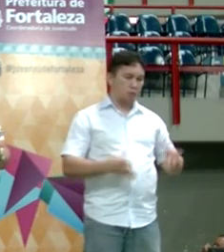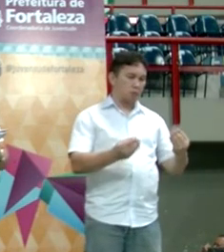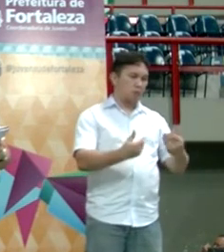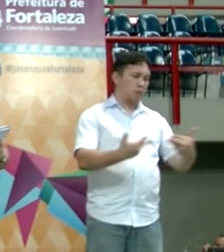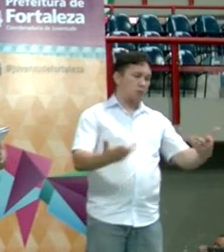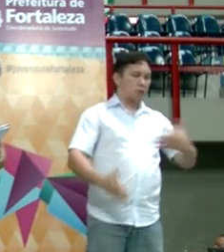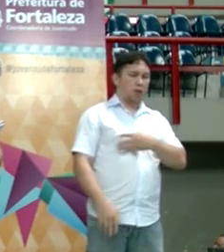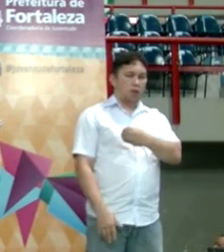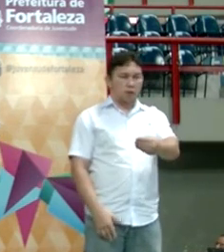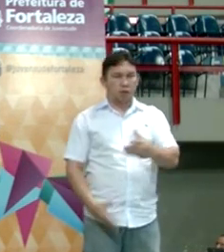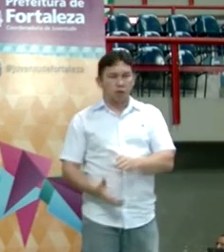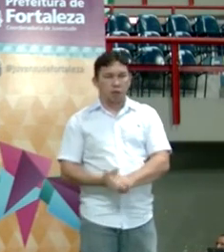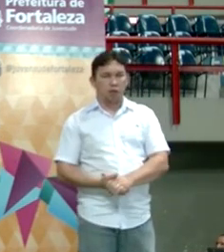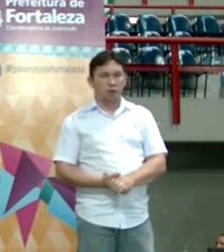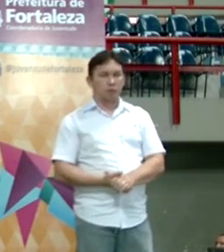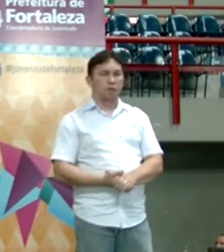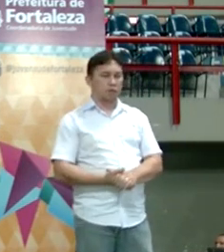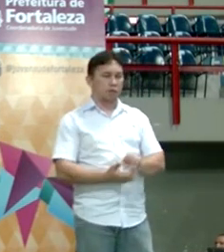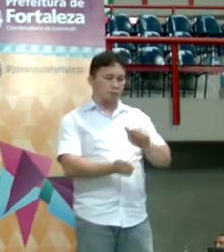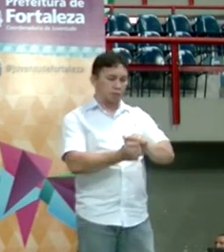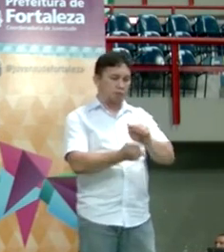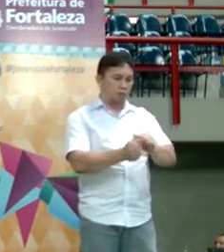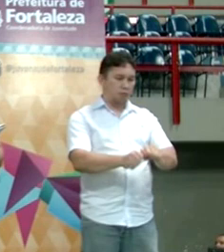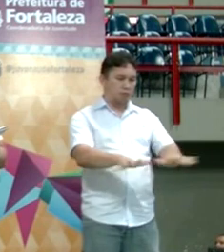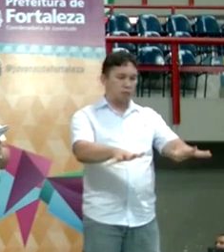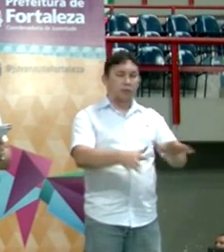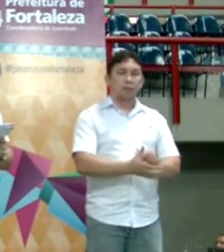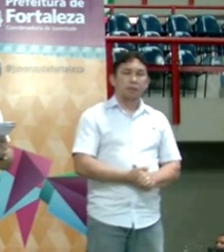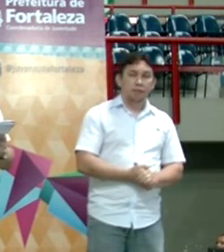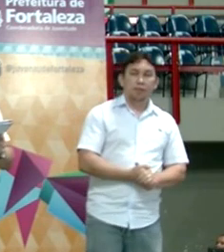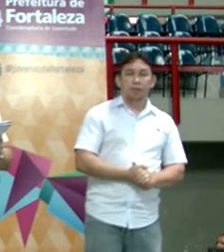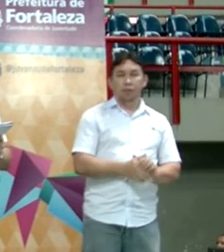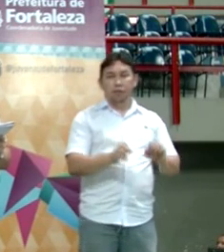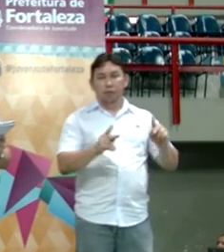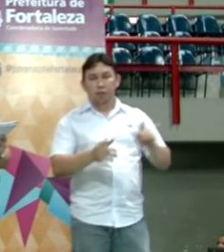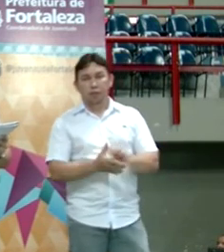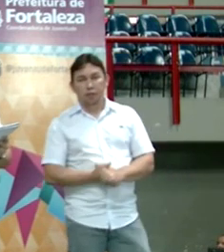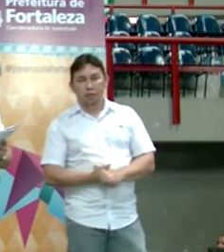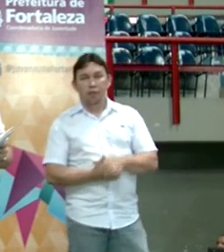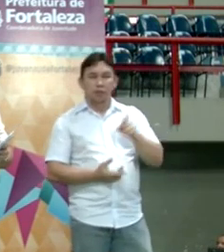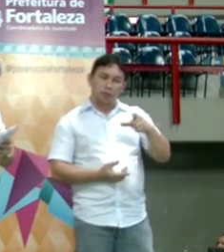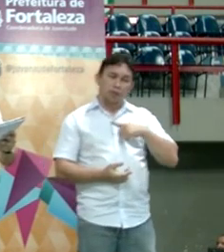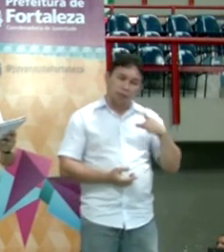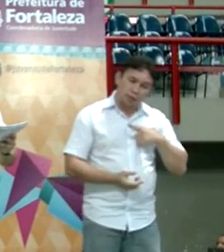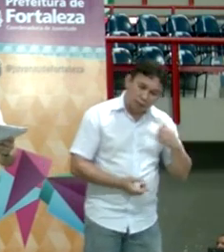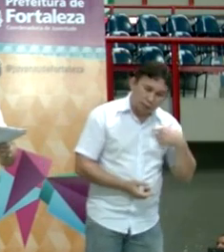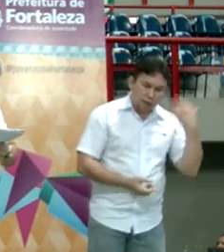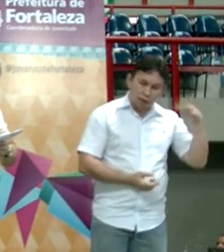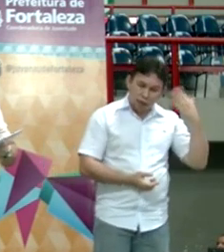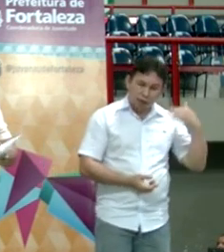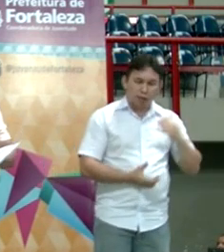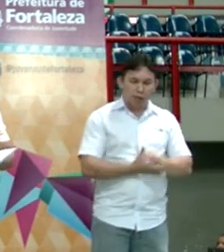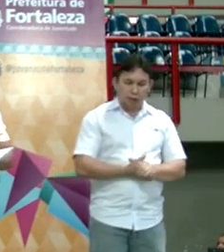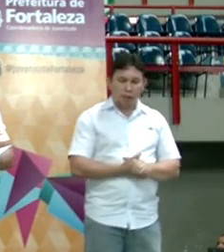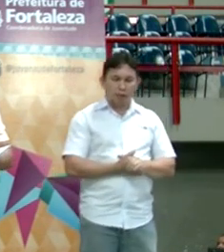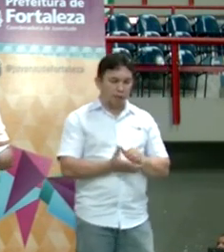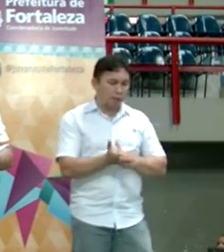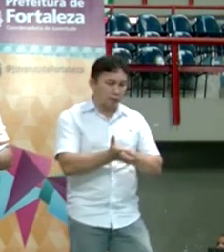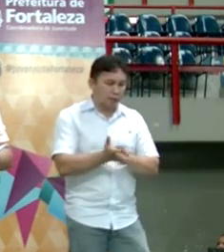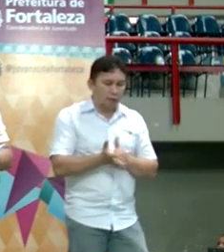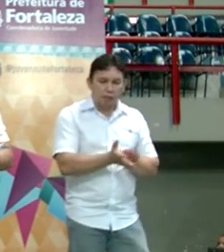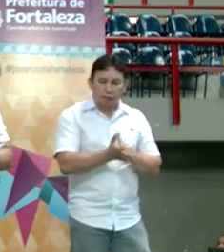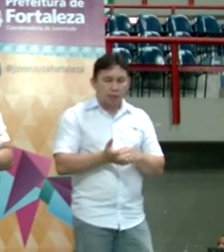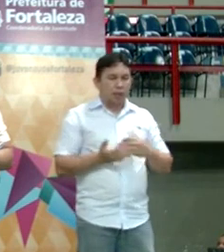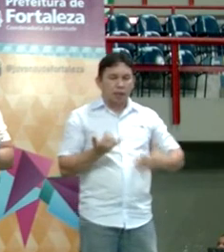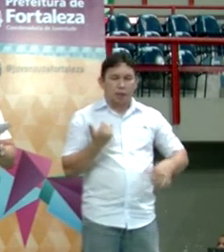bocado de menino, tá certo? Procriador, beleza? Chiclete com banana aqui embaixo. Chiclete com banana era